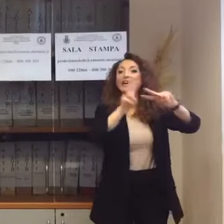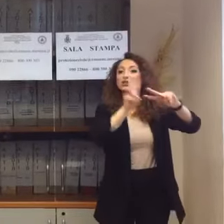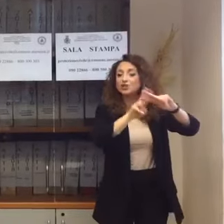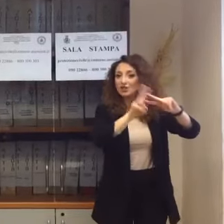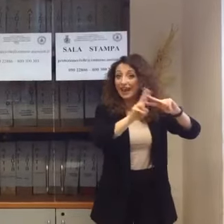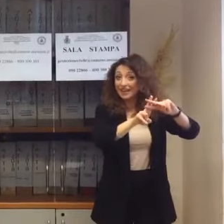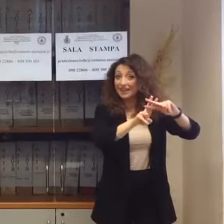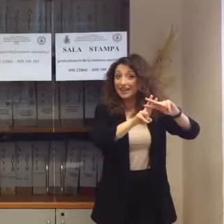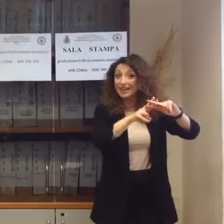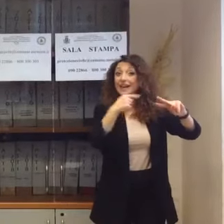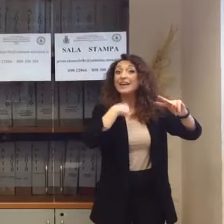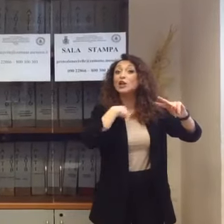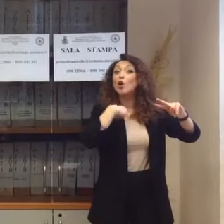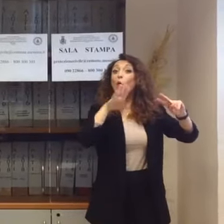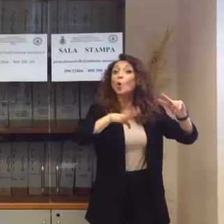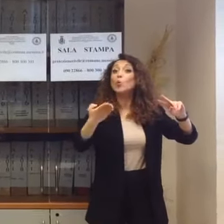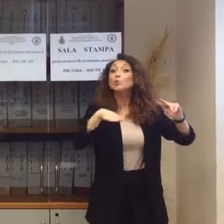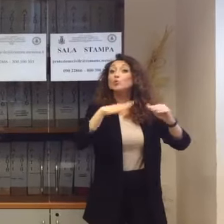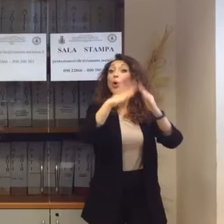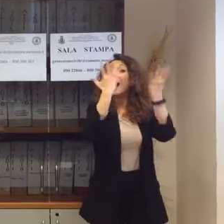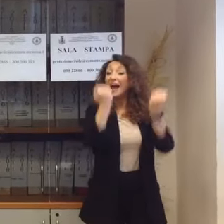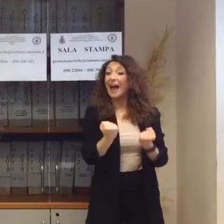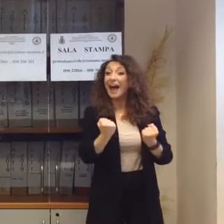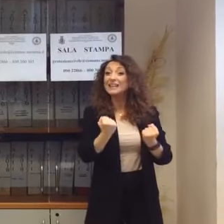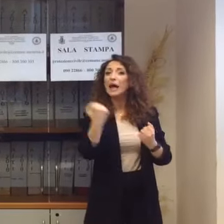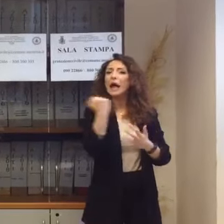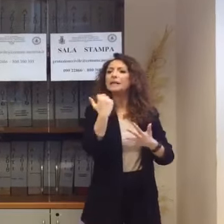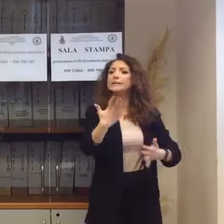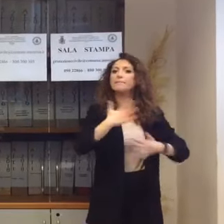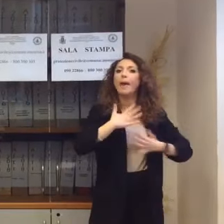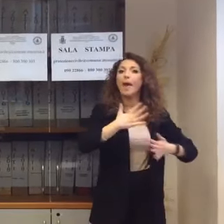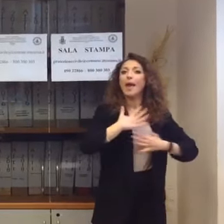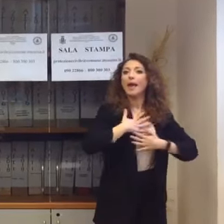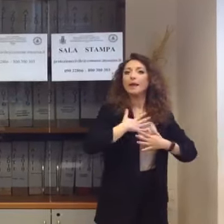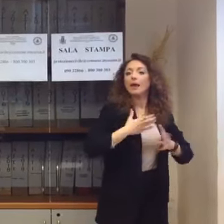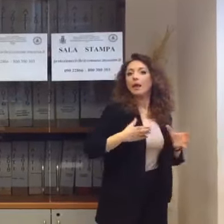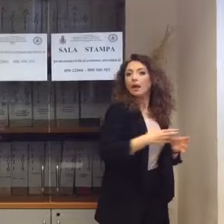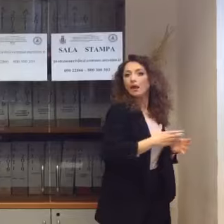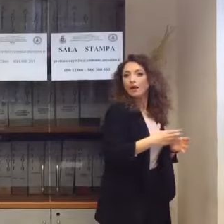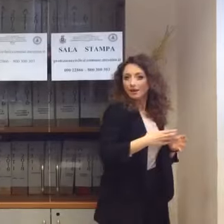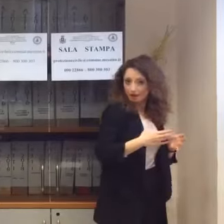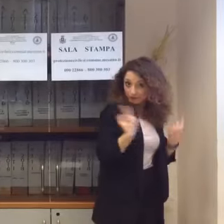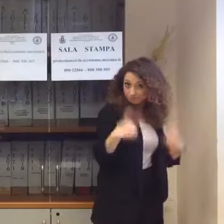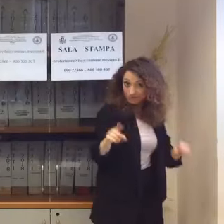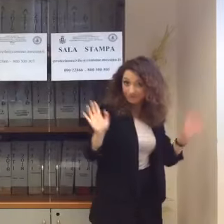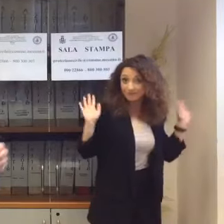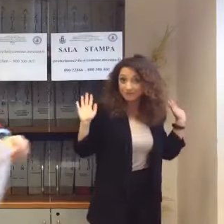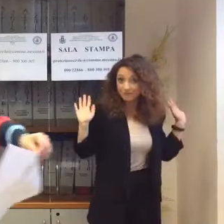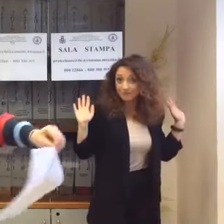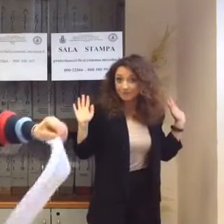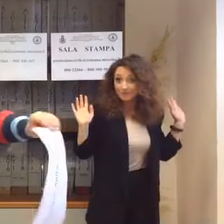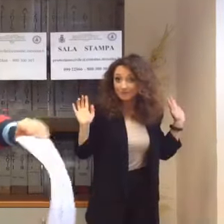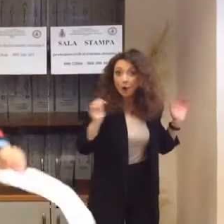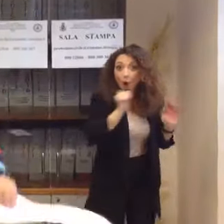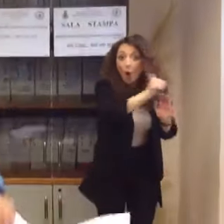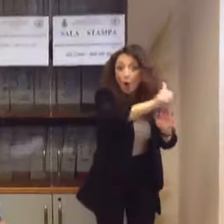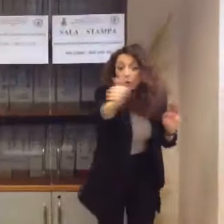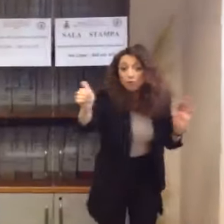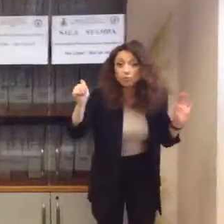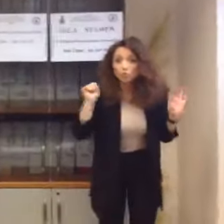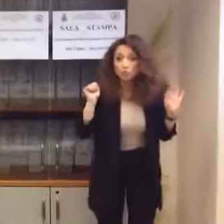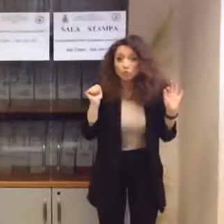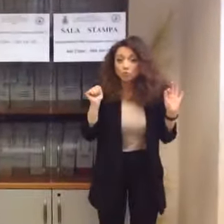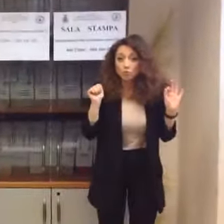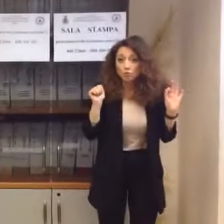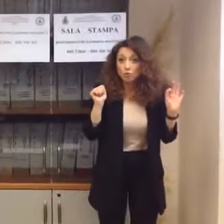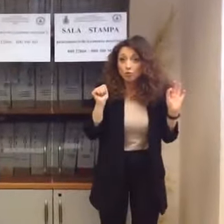Hashtag io rusto a casa picazzi mei. Quindi ognuno si fa nel